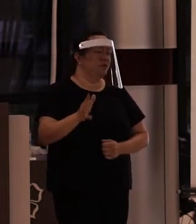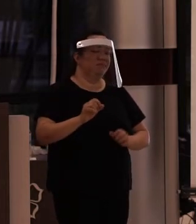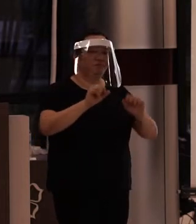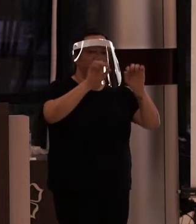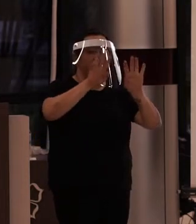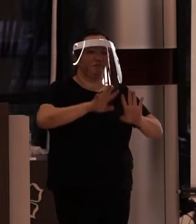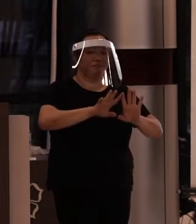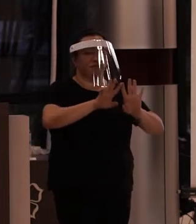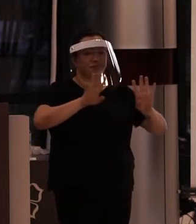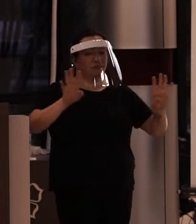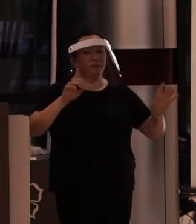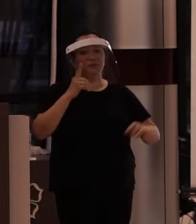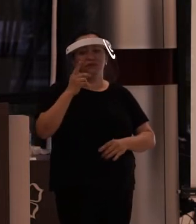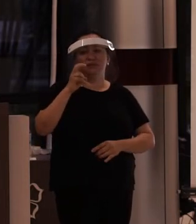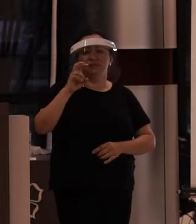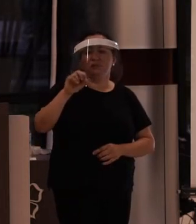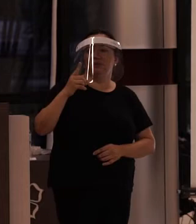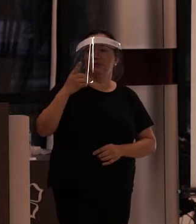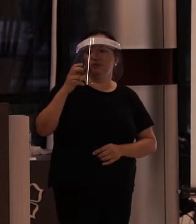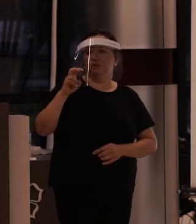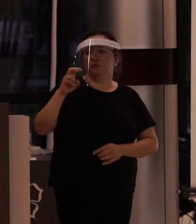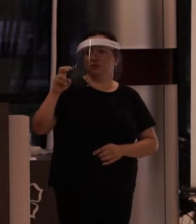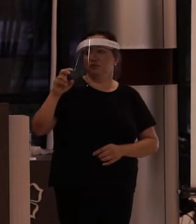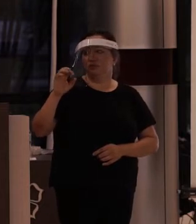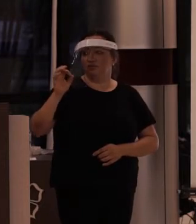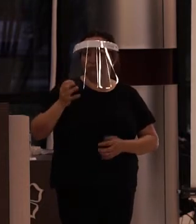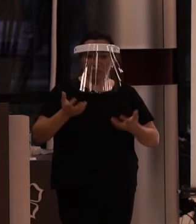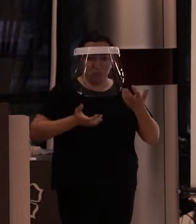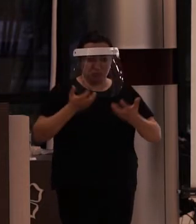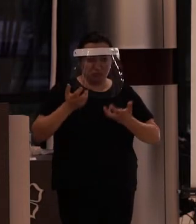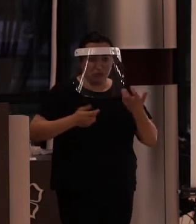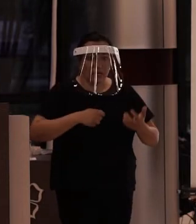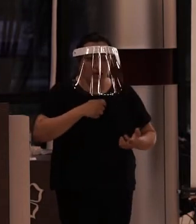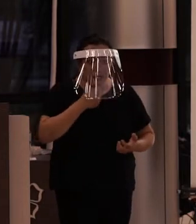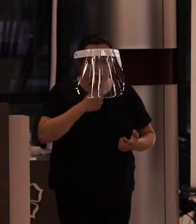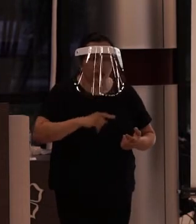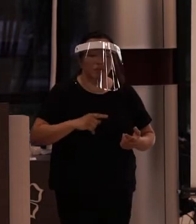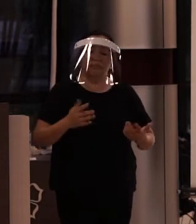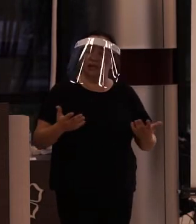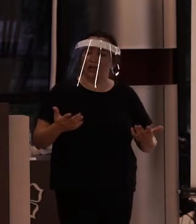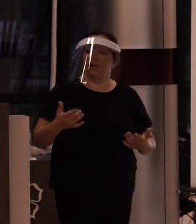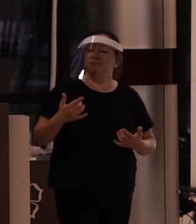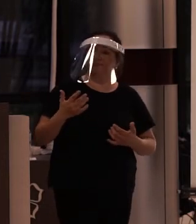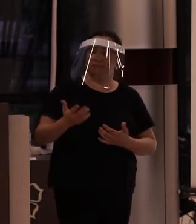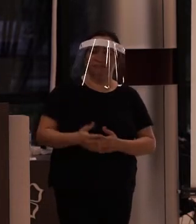com 150 graus, 135 e a coisa não pegou fogo ainda, é brincadeira.